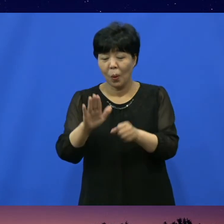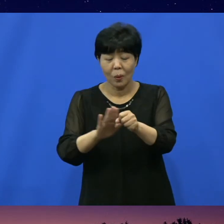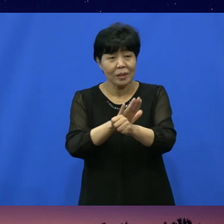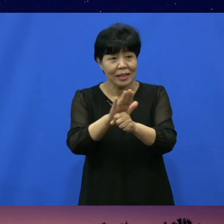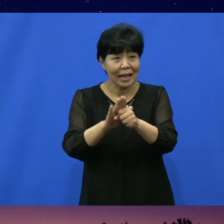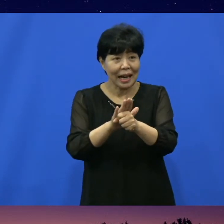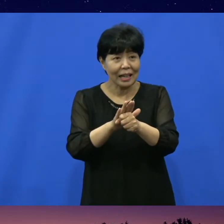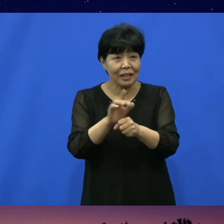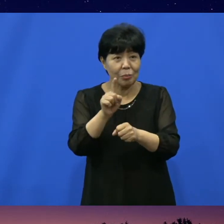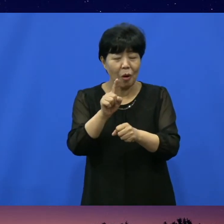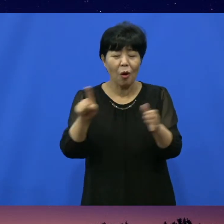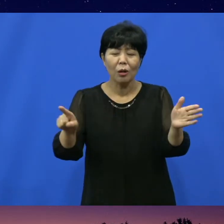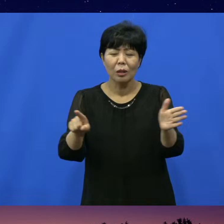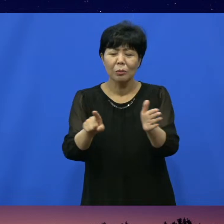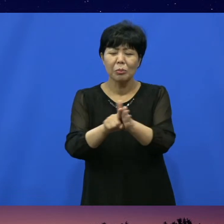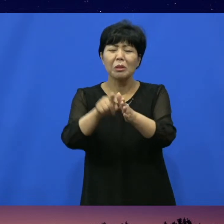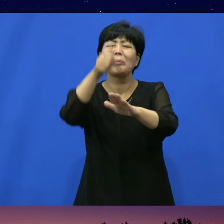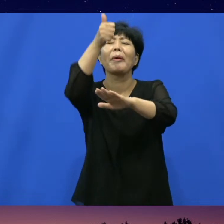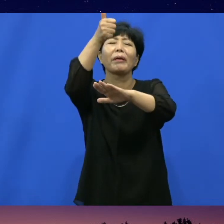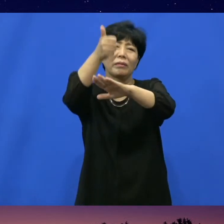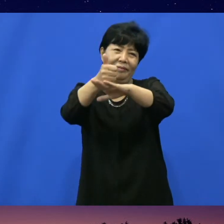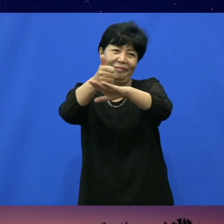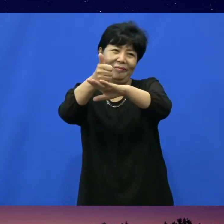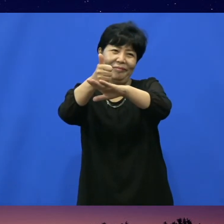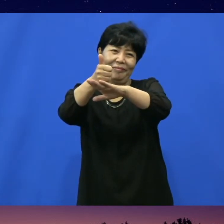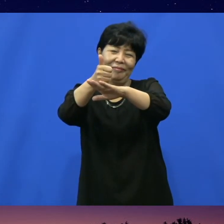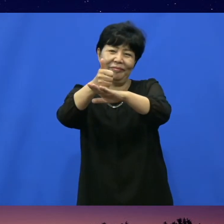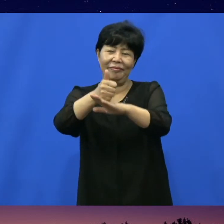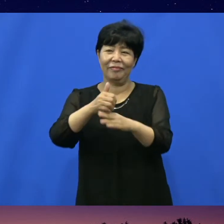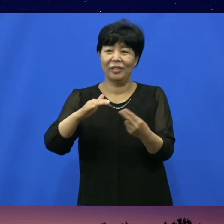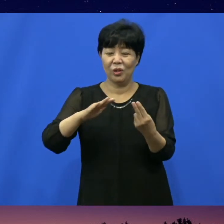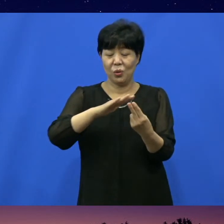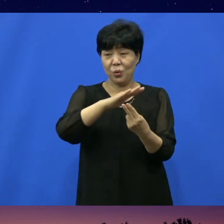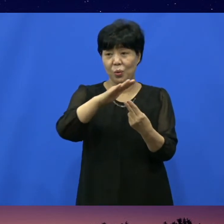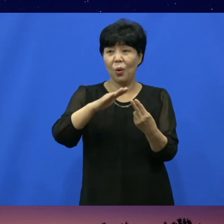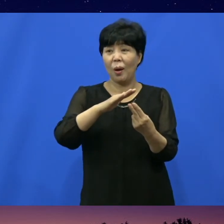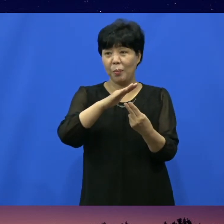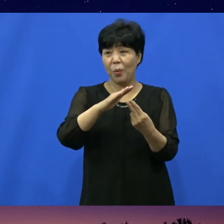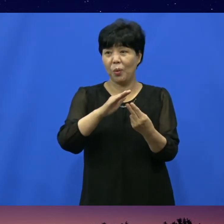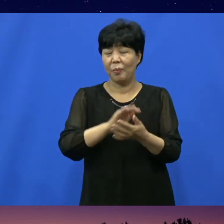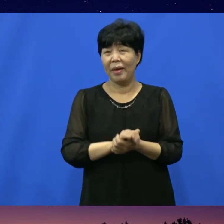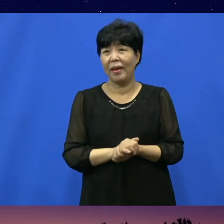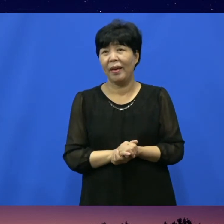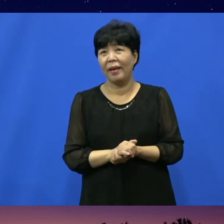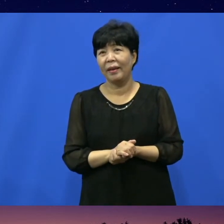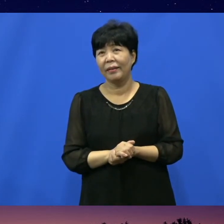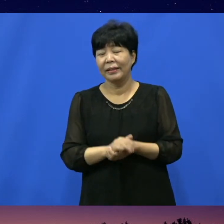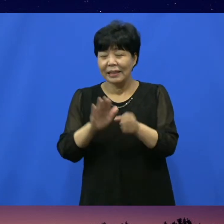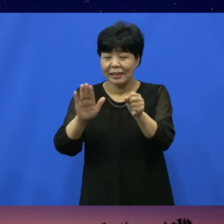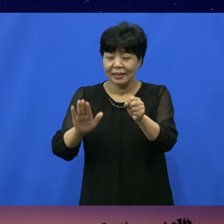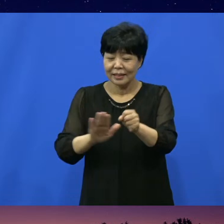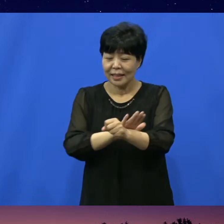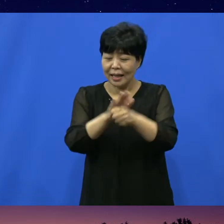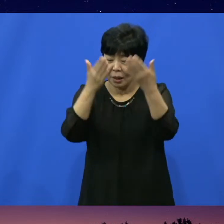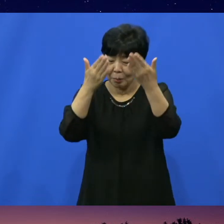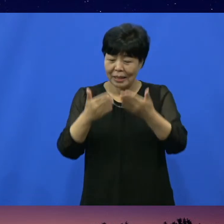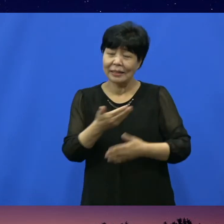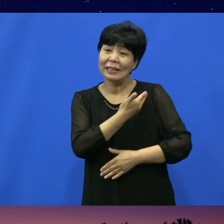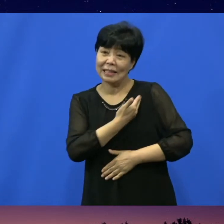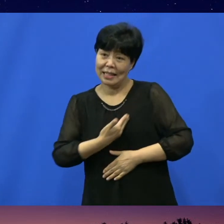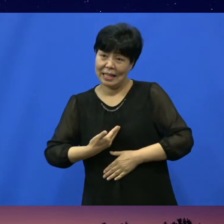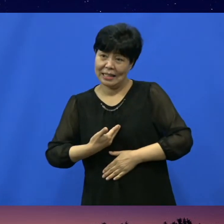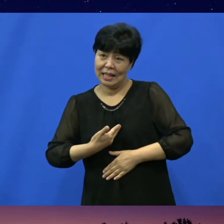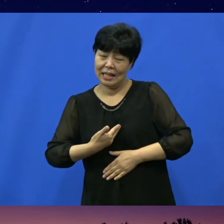그러니까 요한 1서의 사도 요한이 사랑의 사도로 주님의 사랑을 받는 제자, 요한복음에서도 그렇게